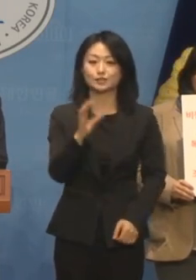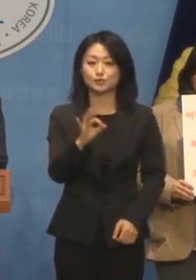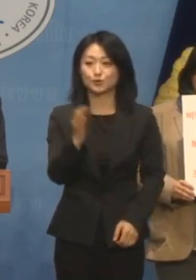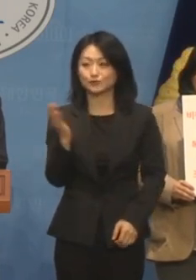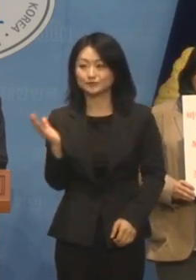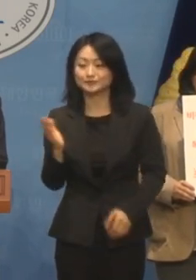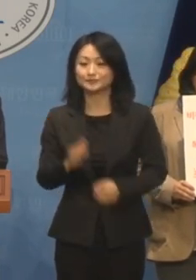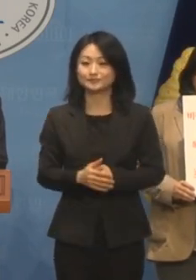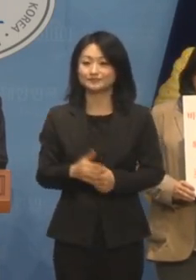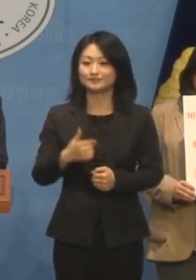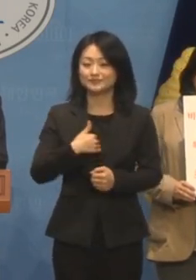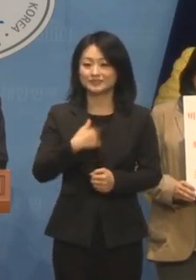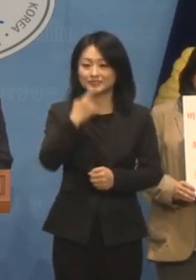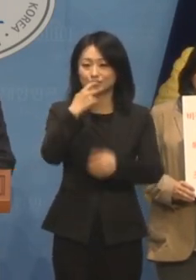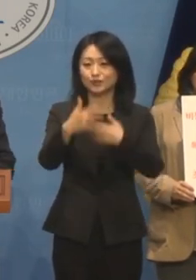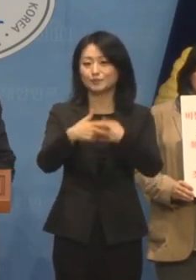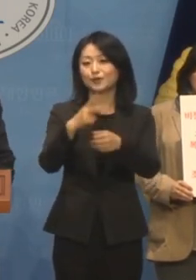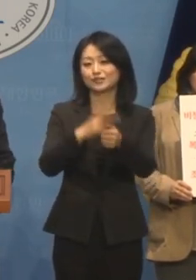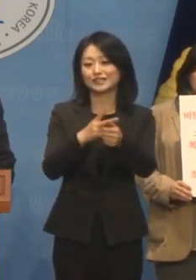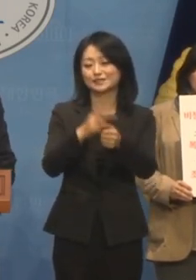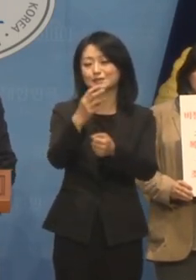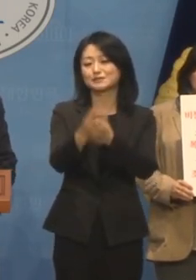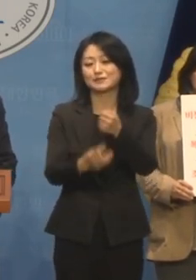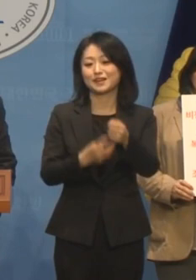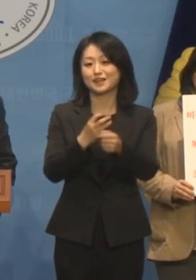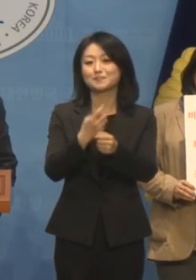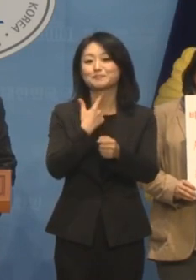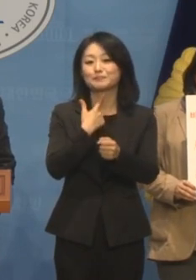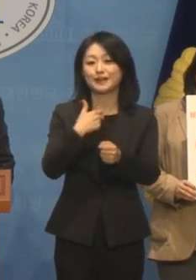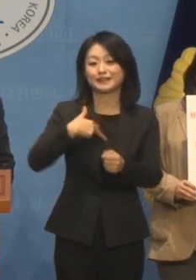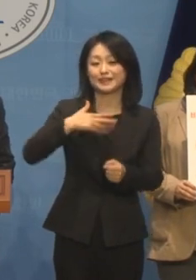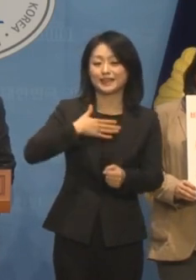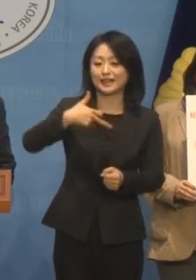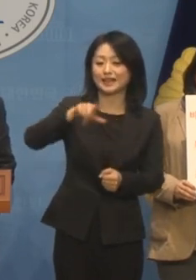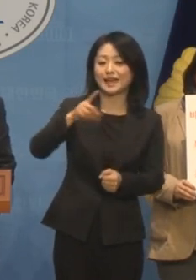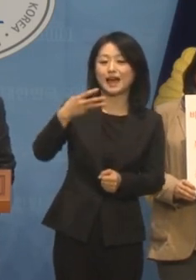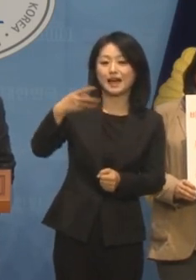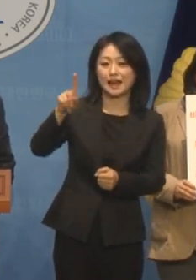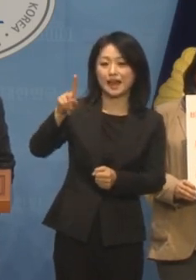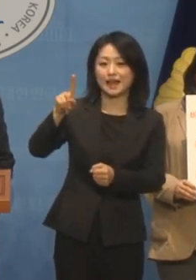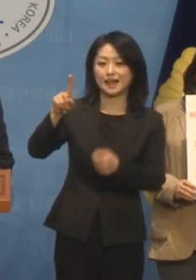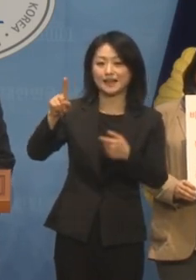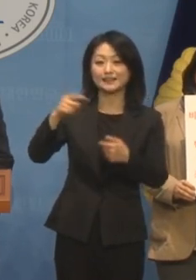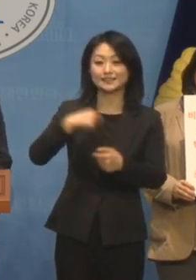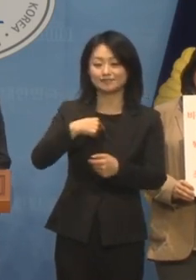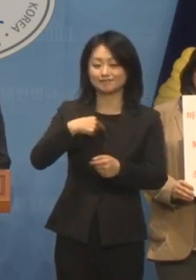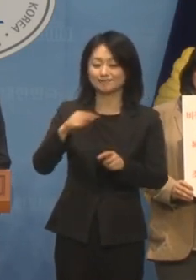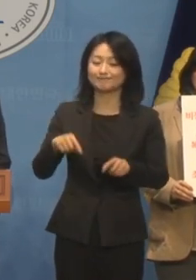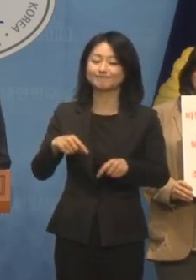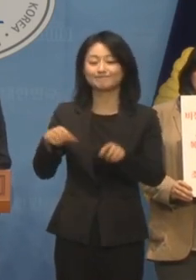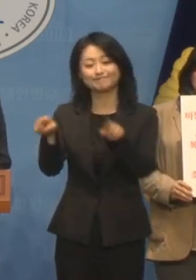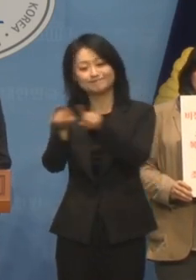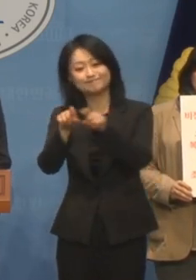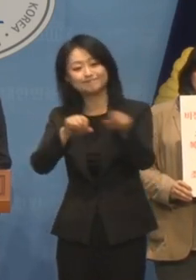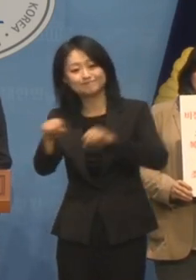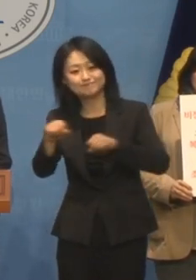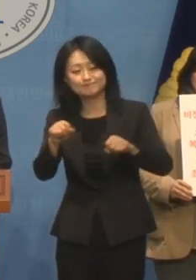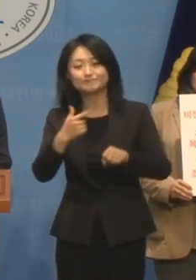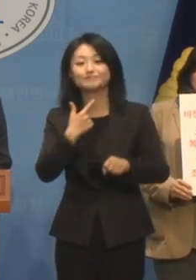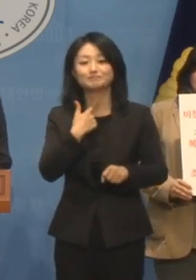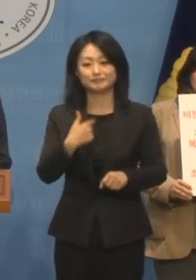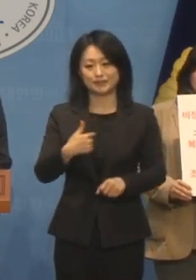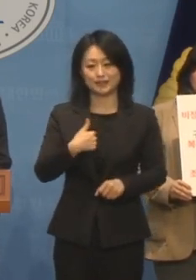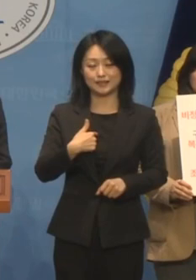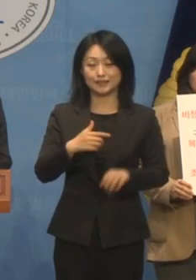한 30년 재직하면서 그동안 카라와 늘 함께 활동했던 입장에서 오늘 이 자리가 무척